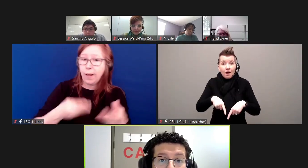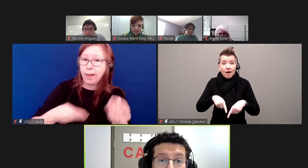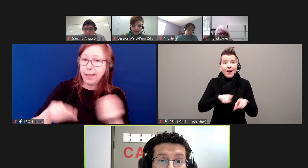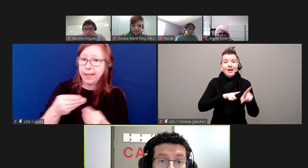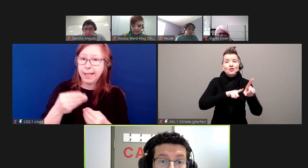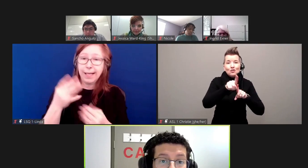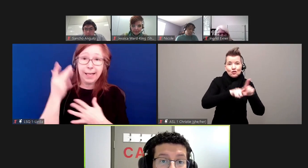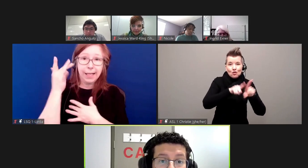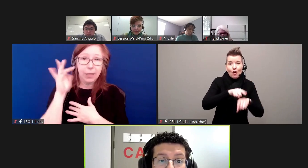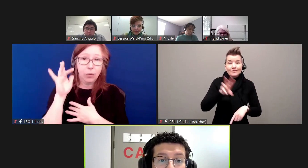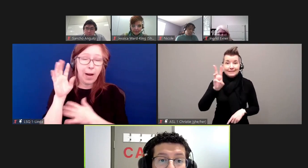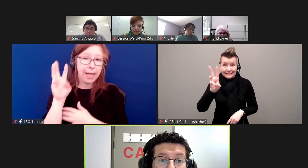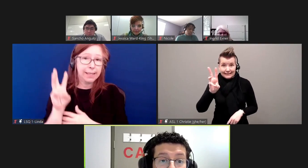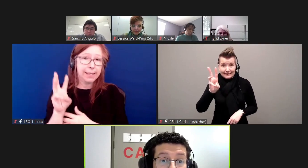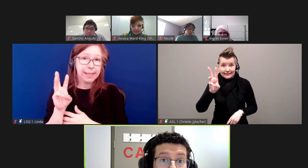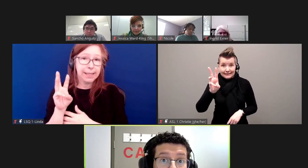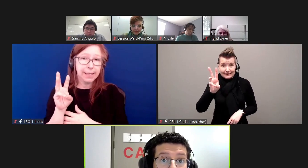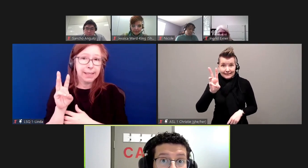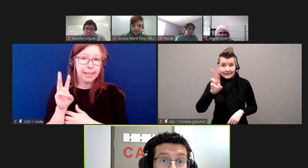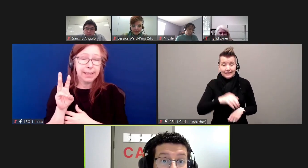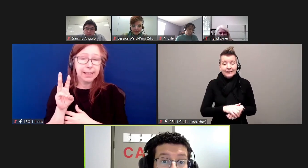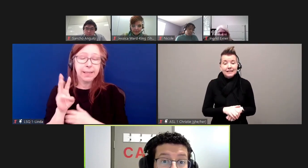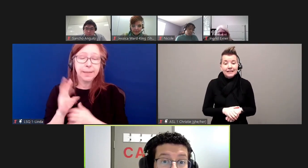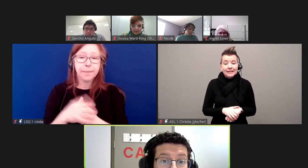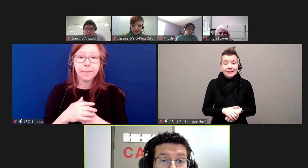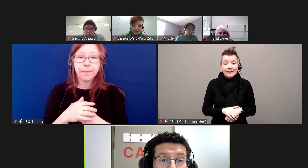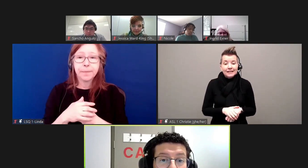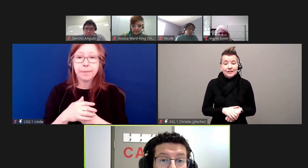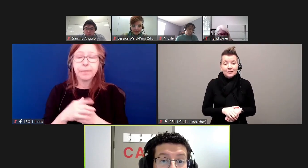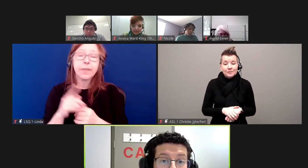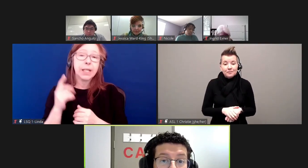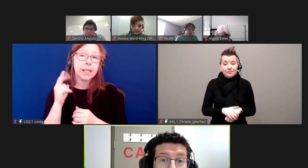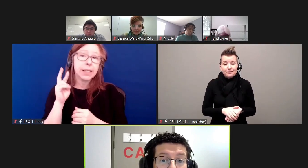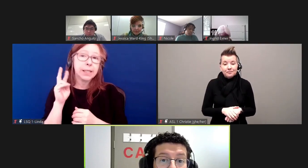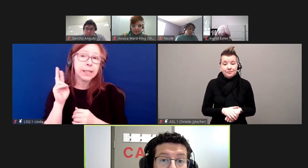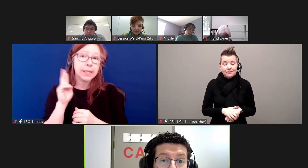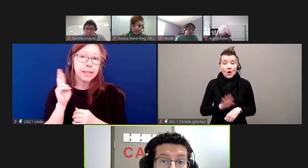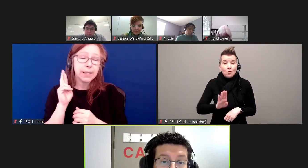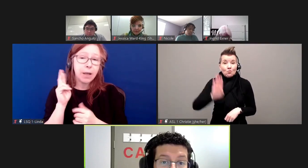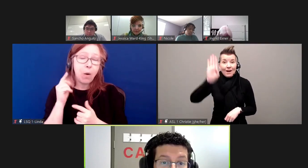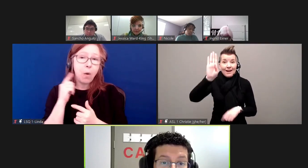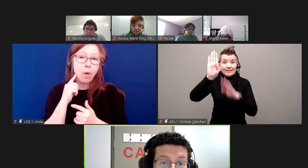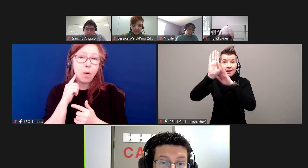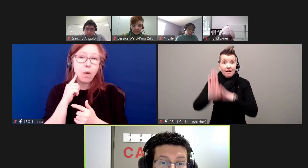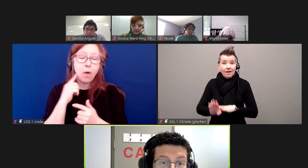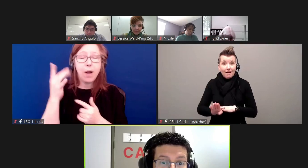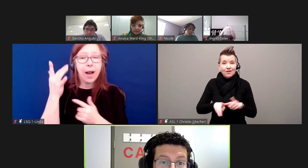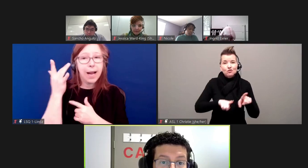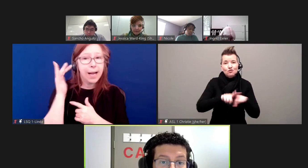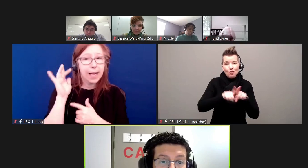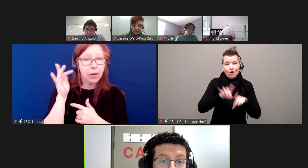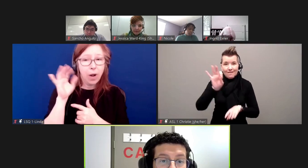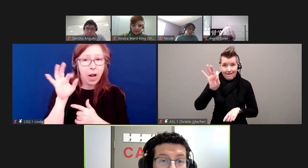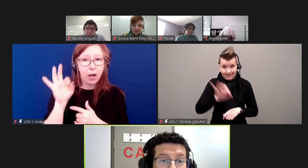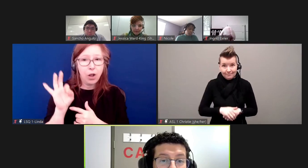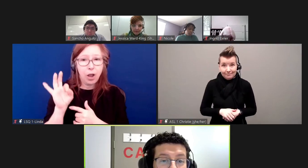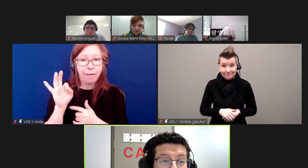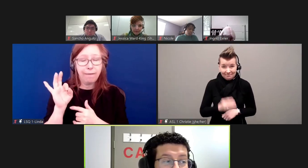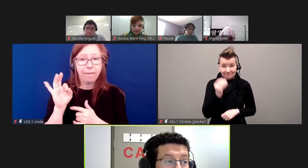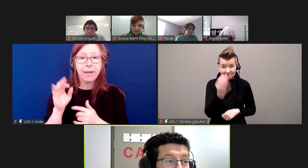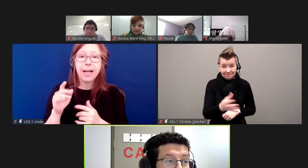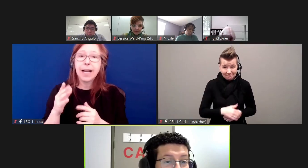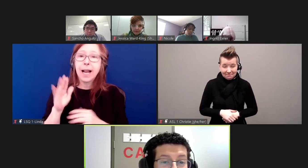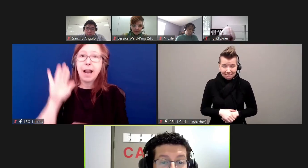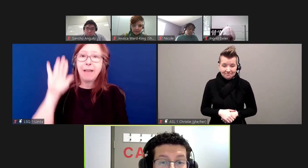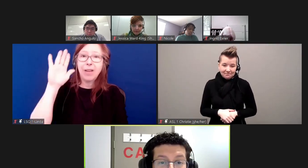étoile 6 pour mettre en sourdine ou rétablir le son, 9, étoile 9 pour lever et abaisser la main.